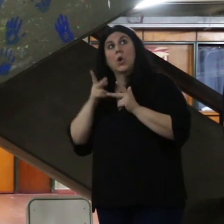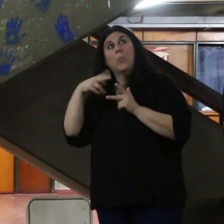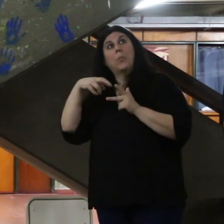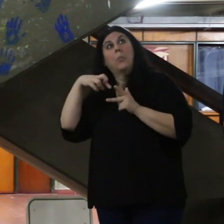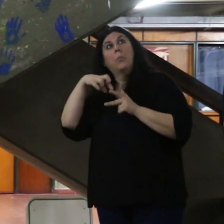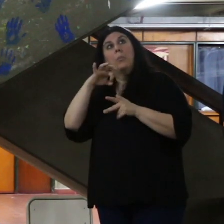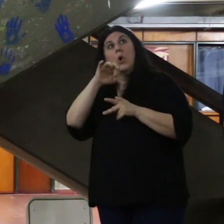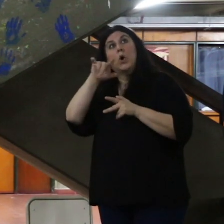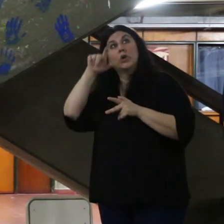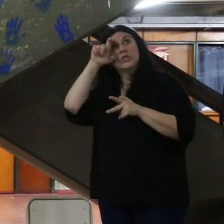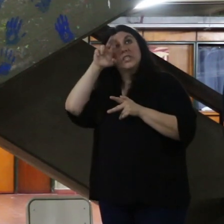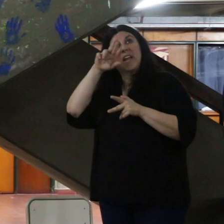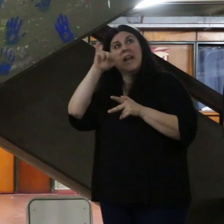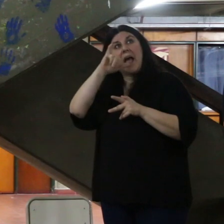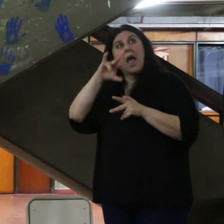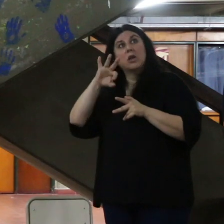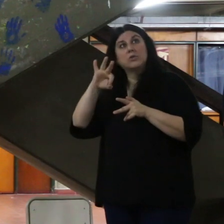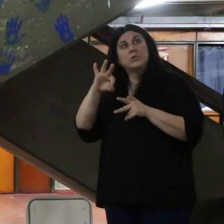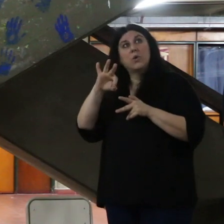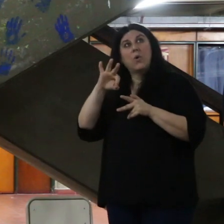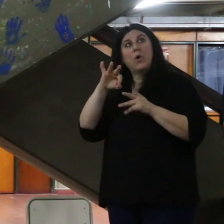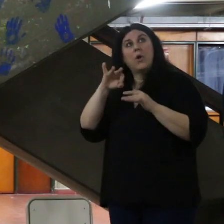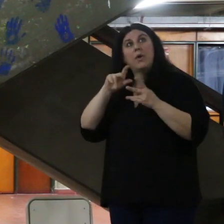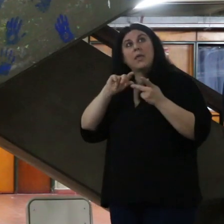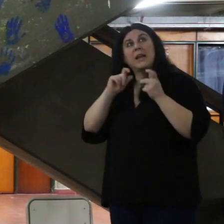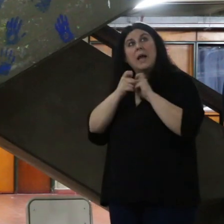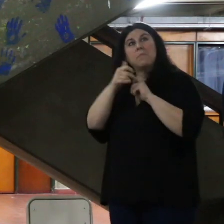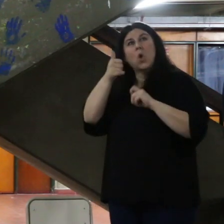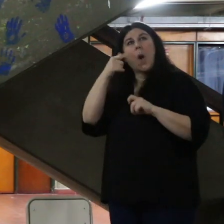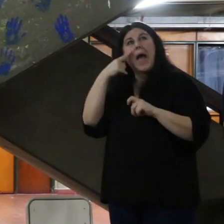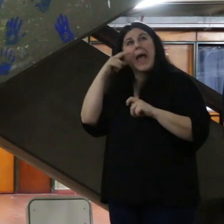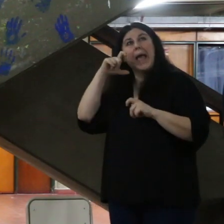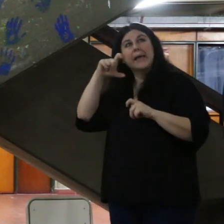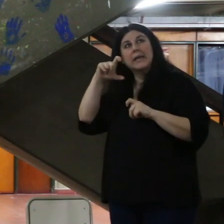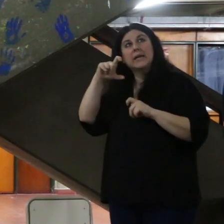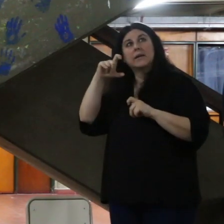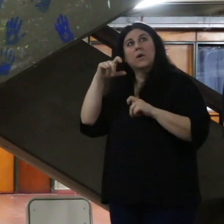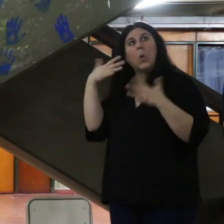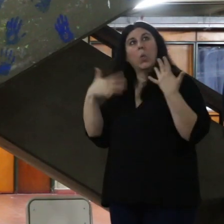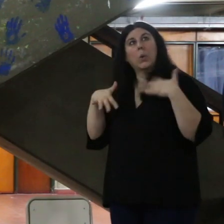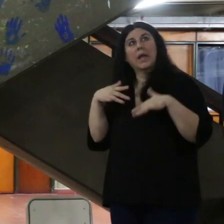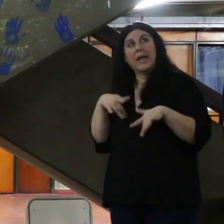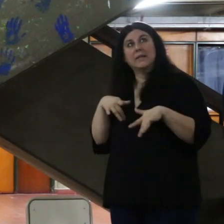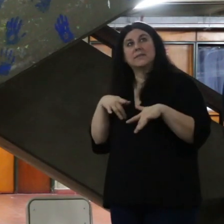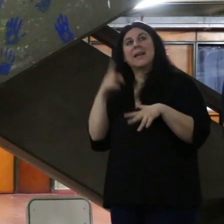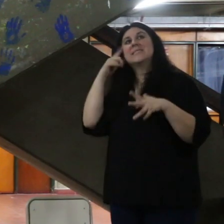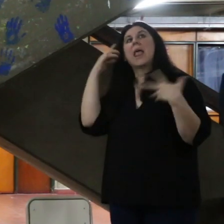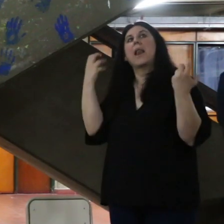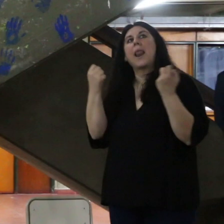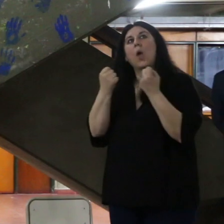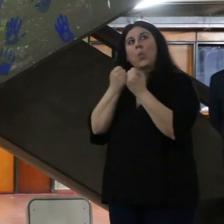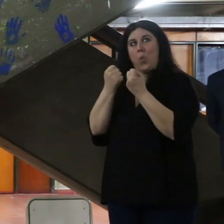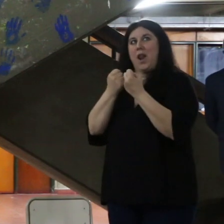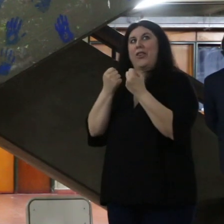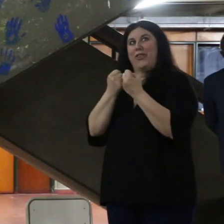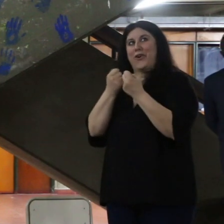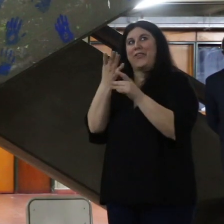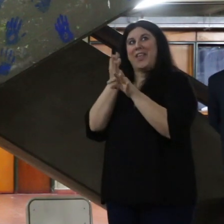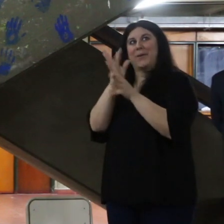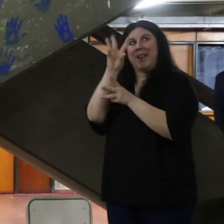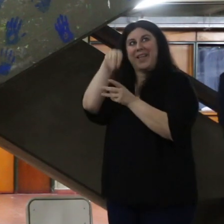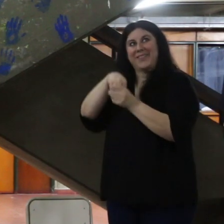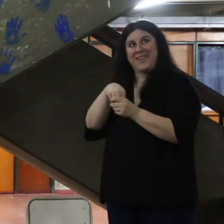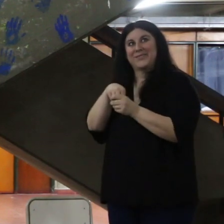pollerazo, reforma de la IC urgente. El AIC, el Acuerdo Institucional de Convivencia.